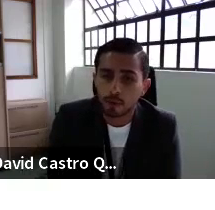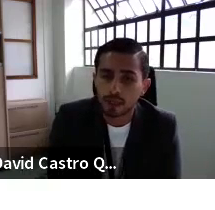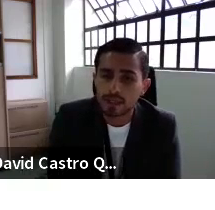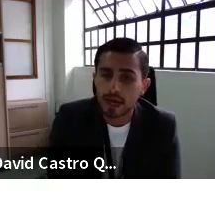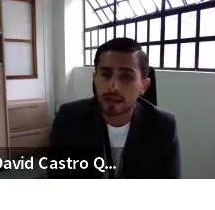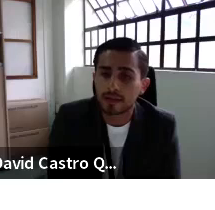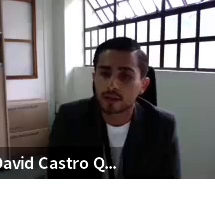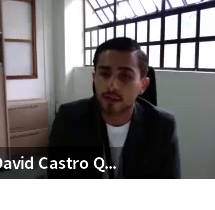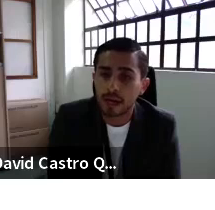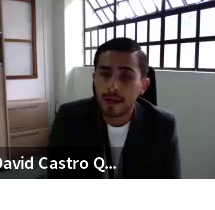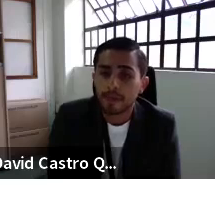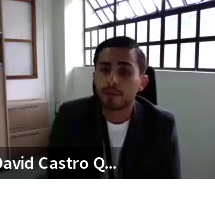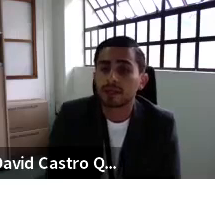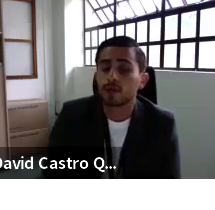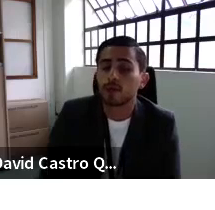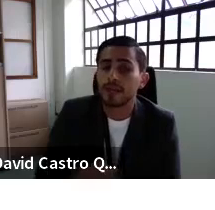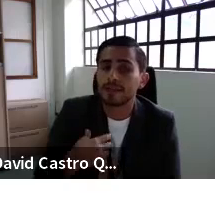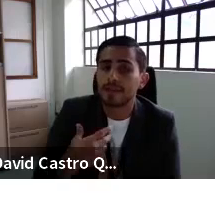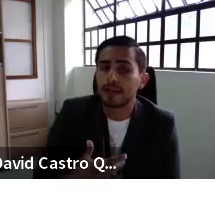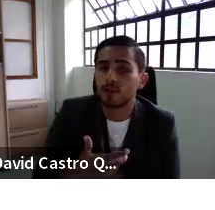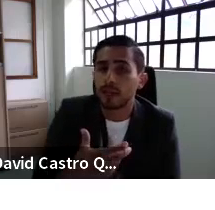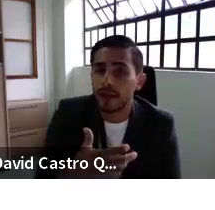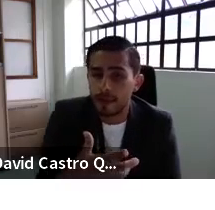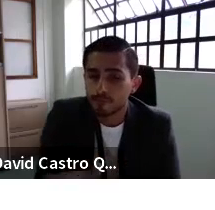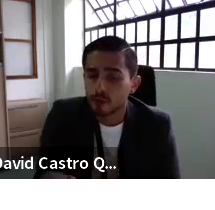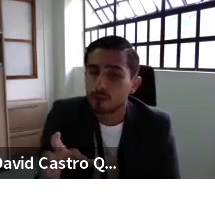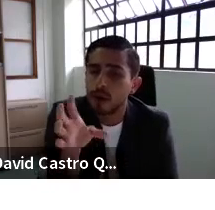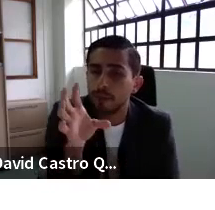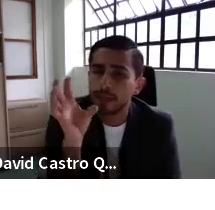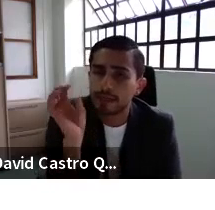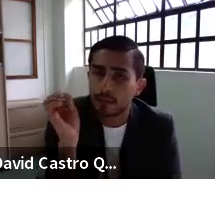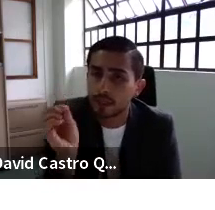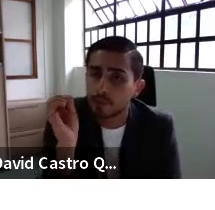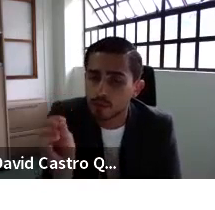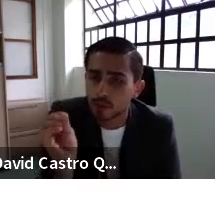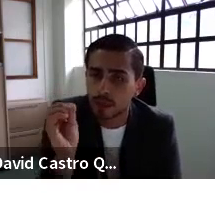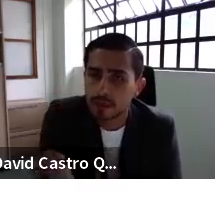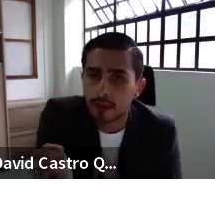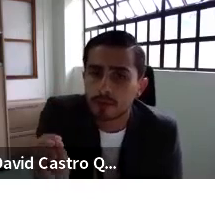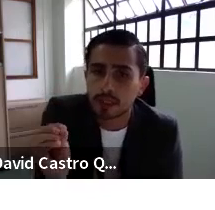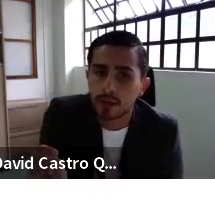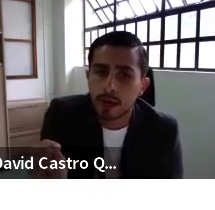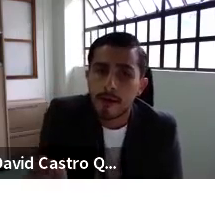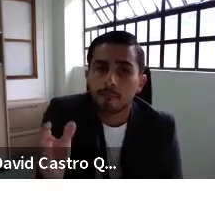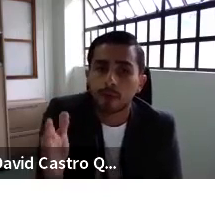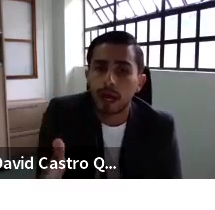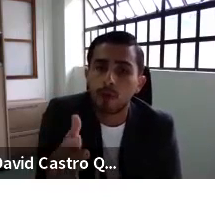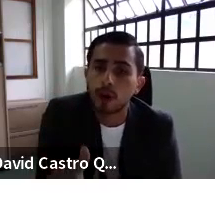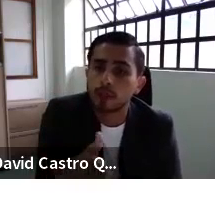con potencial territorial y partiendo de una necesidad de igualdad. Yo les voy a pedir que se acuerden mucho de esta diapositiva porque hay cuatro